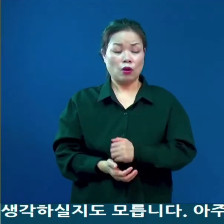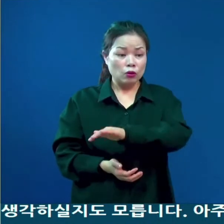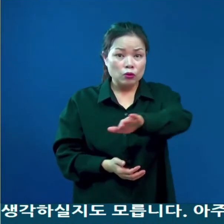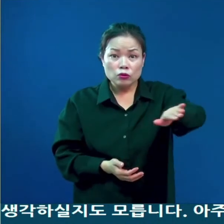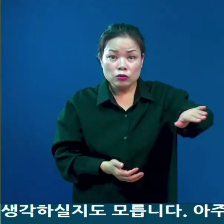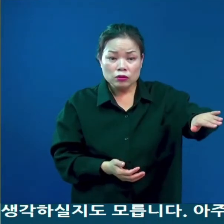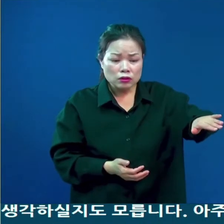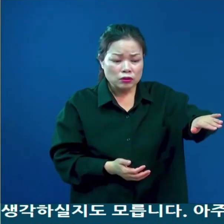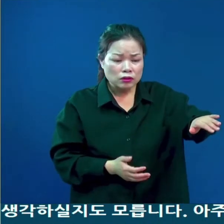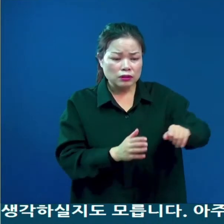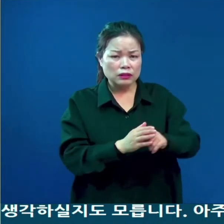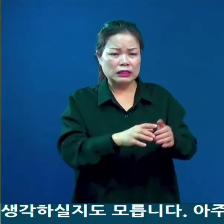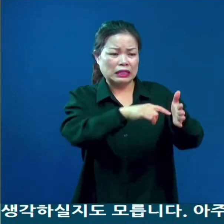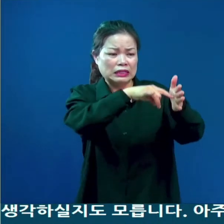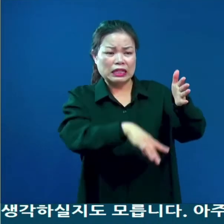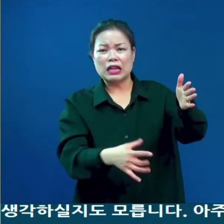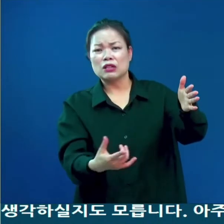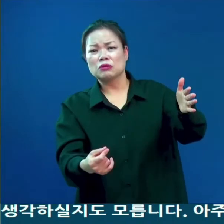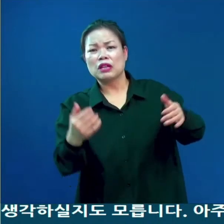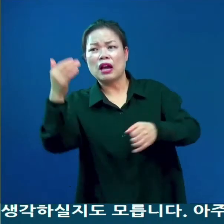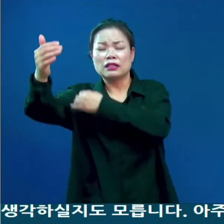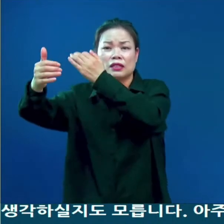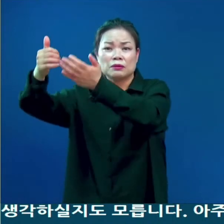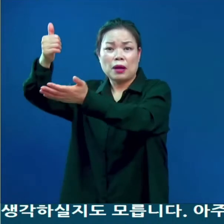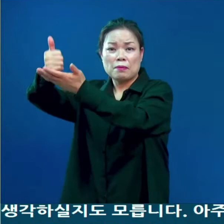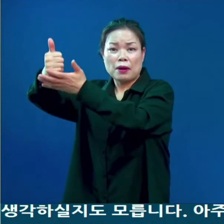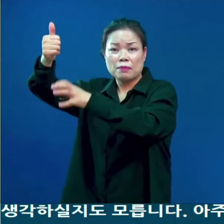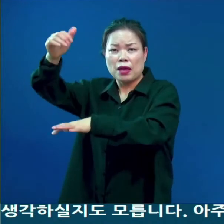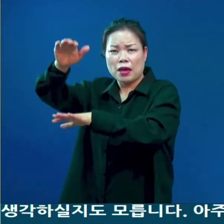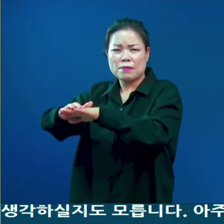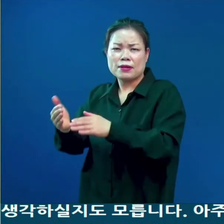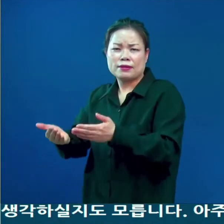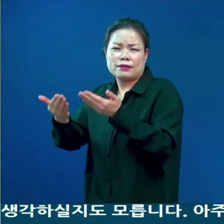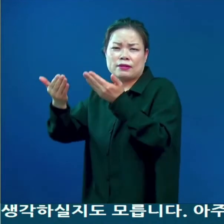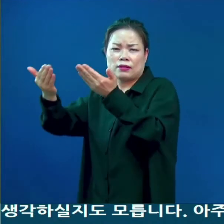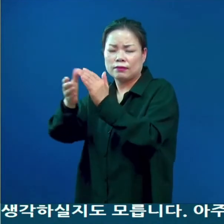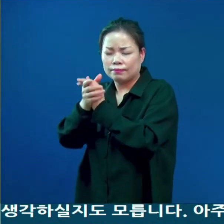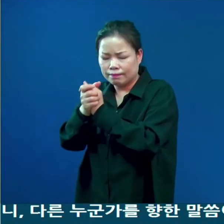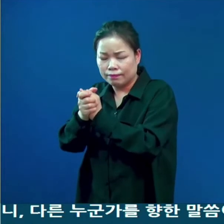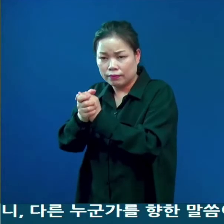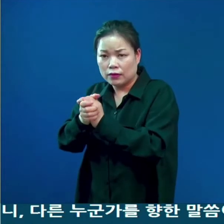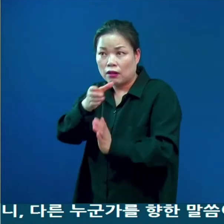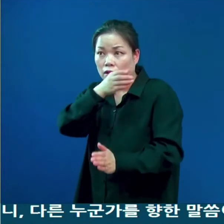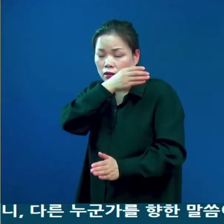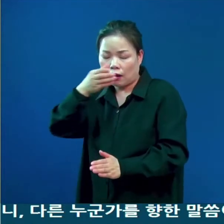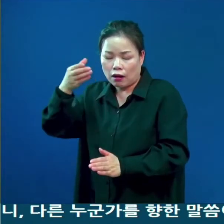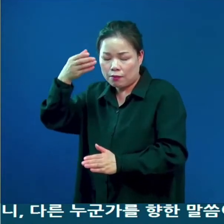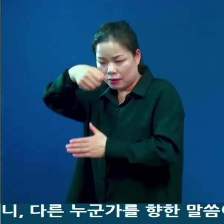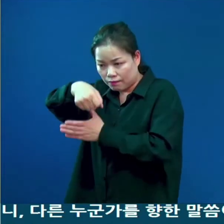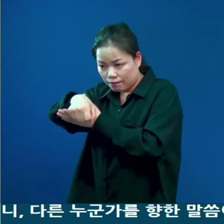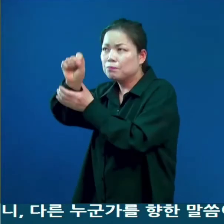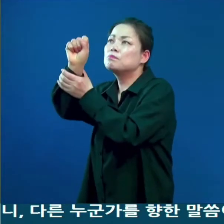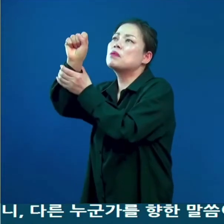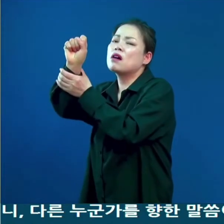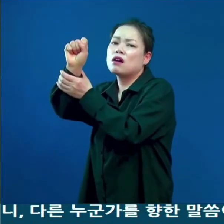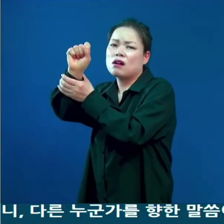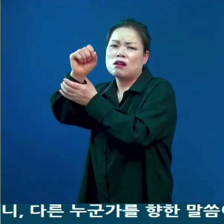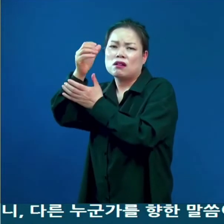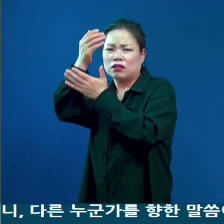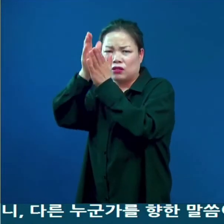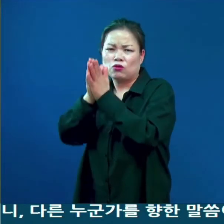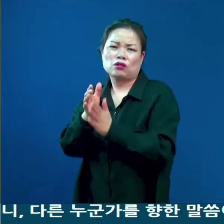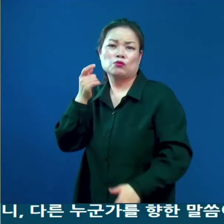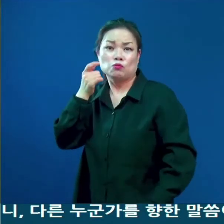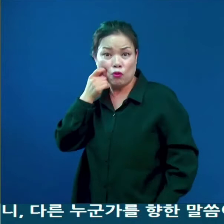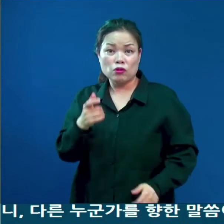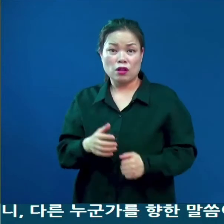우리는 세리와 같이 하나님 앞에 나아가서 예배하고 기도할 때에 감히 고개를 빳빳이 쳐들고 기도할 수 없는 존재예요.